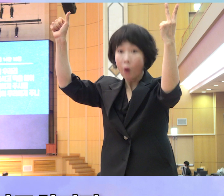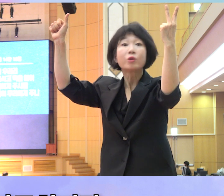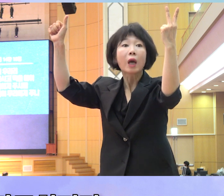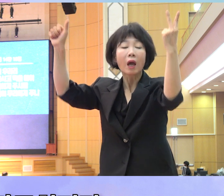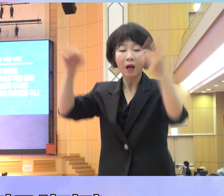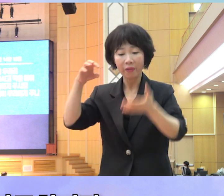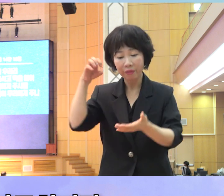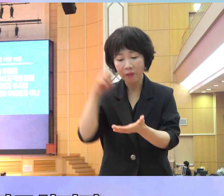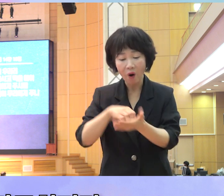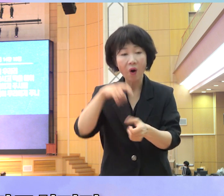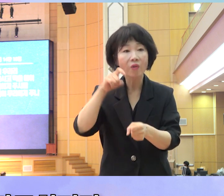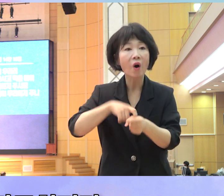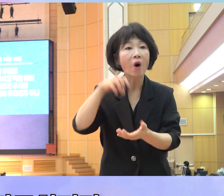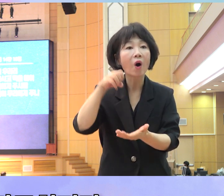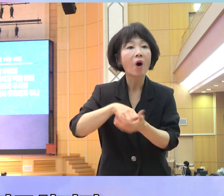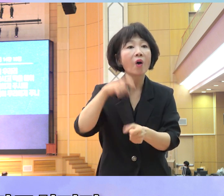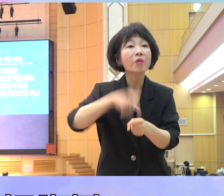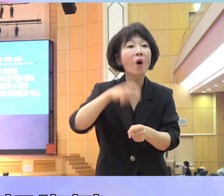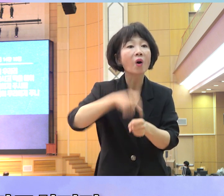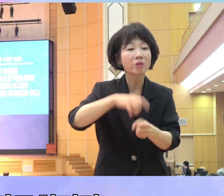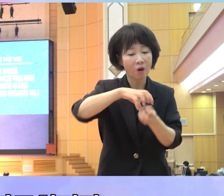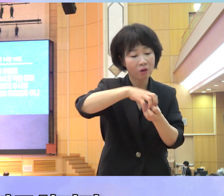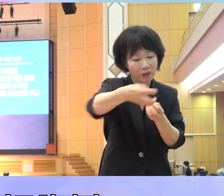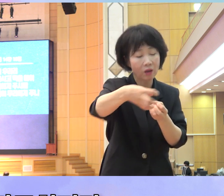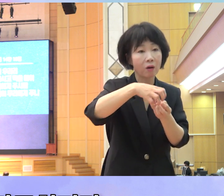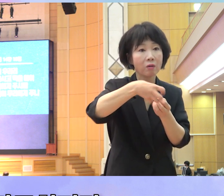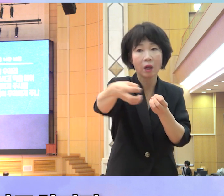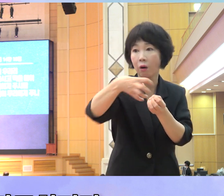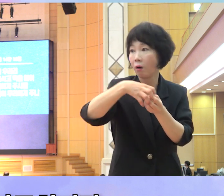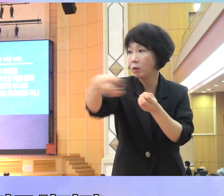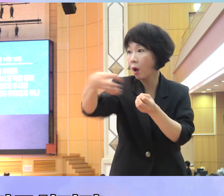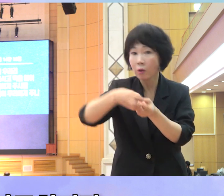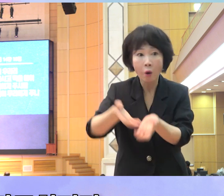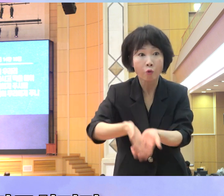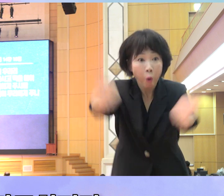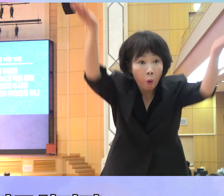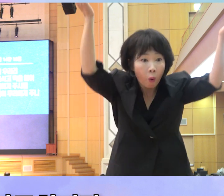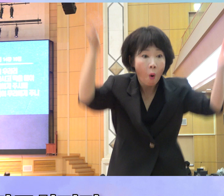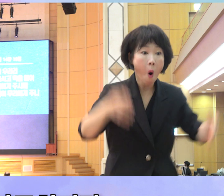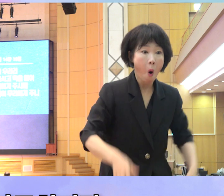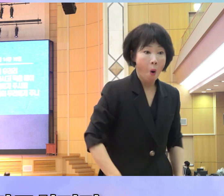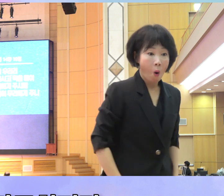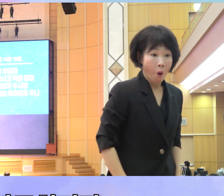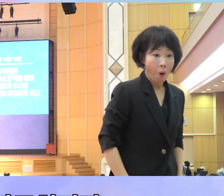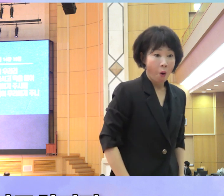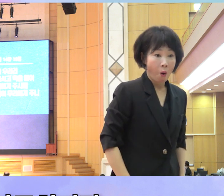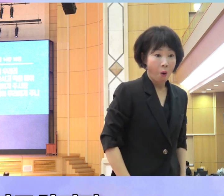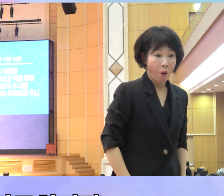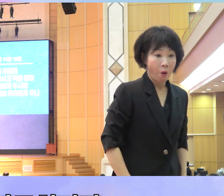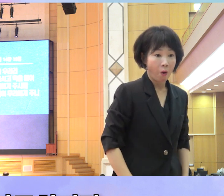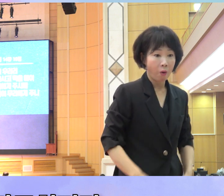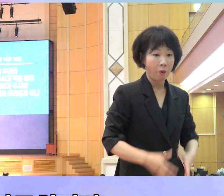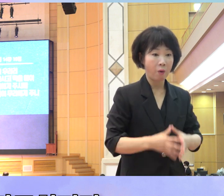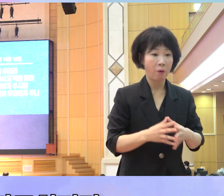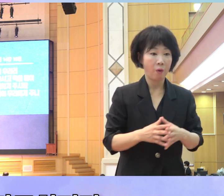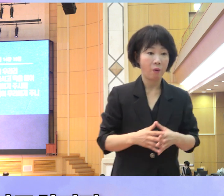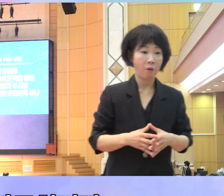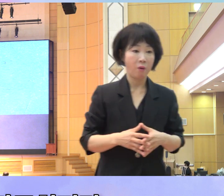누구에게? 제자들에게 주심에 제자들이 무리에게 주니.